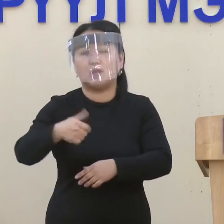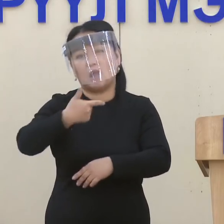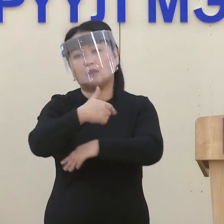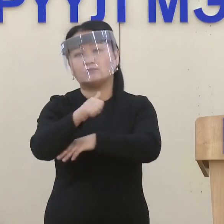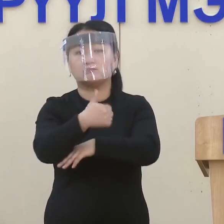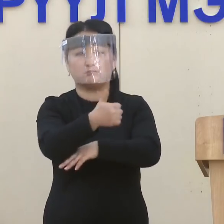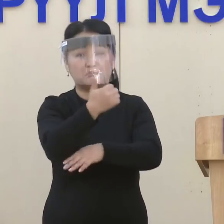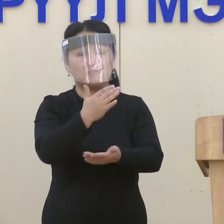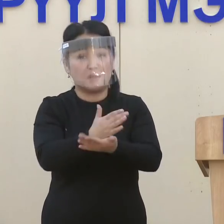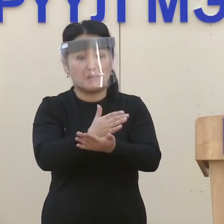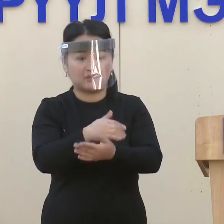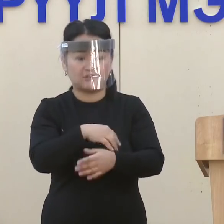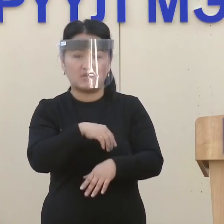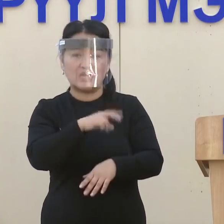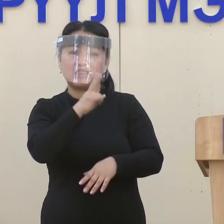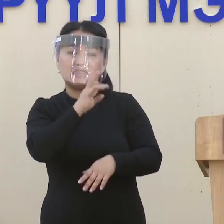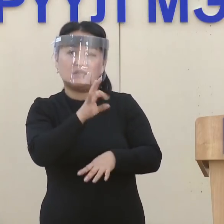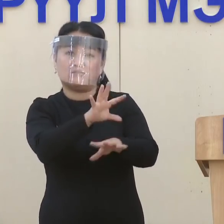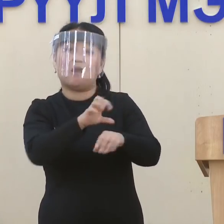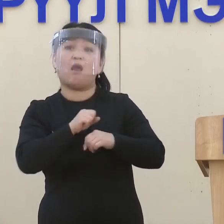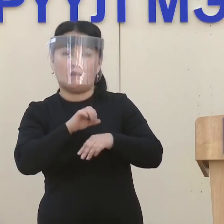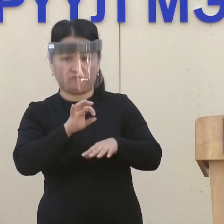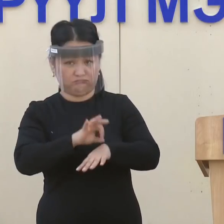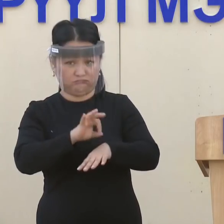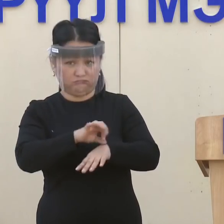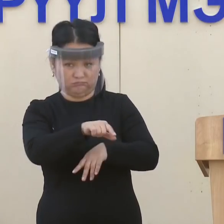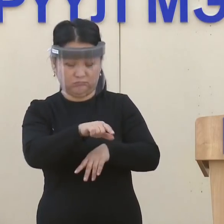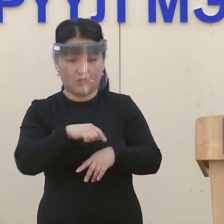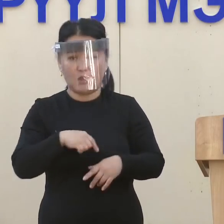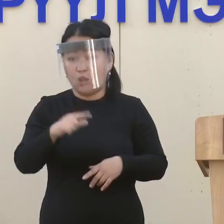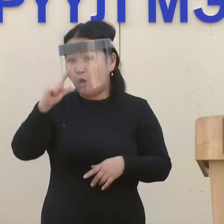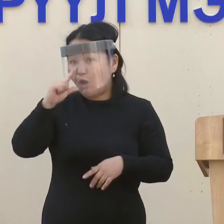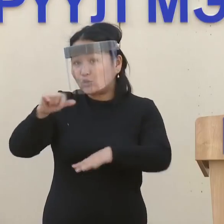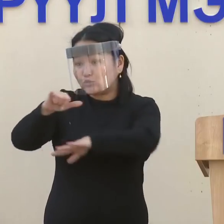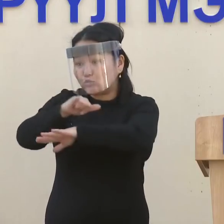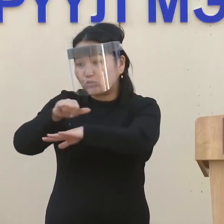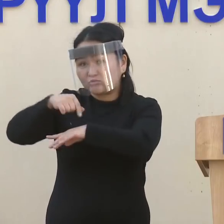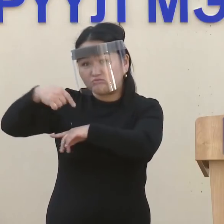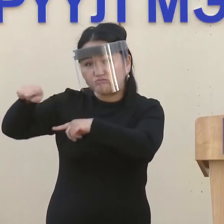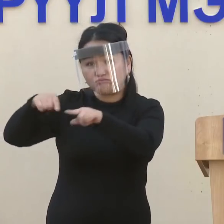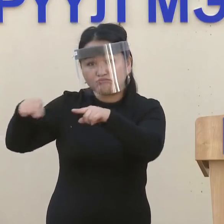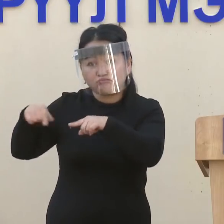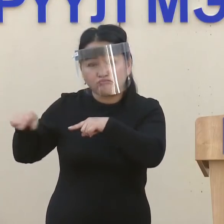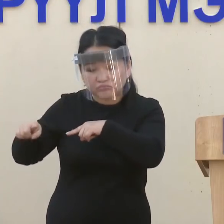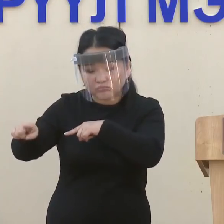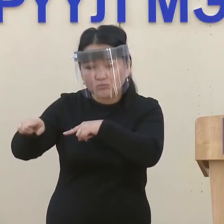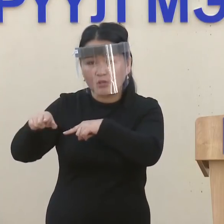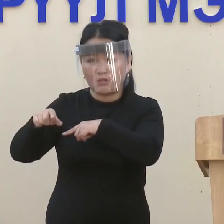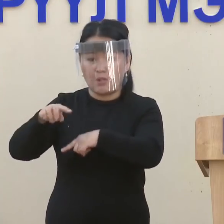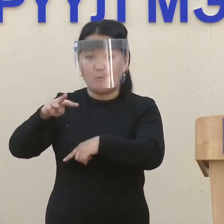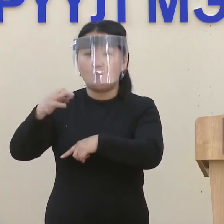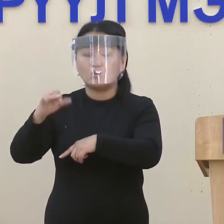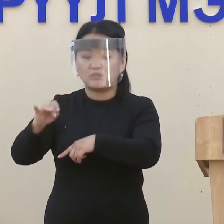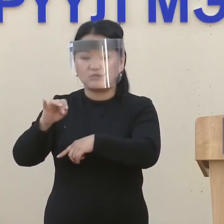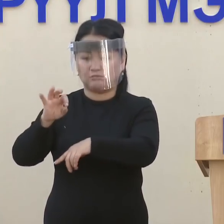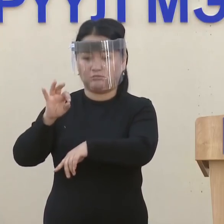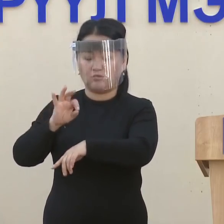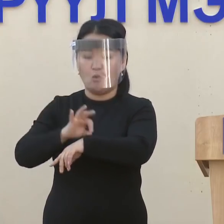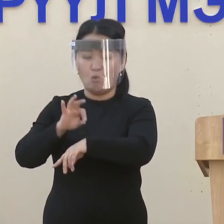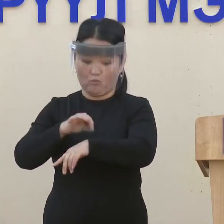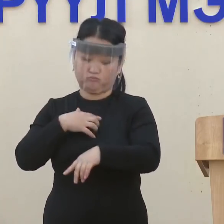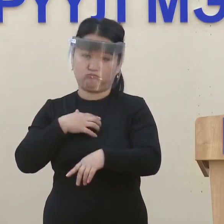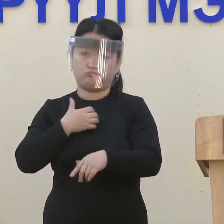өвчл авч байна. За ялангуяа Оросын холбооны улсад болон ойролцоо мужуудад гарч байгаа өвчллийн 50% нь бол балархаа буюу шинж